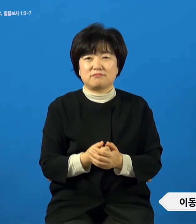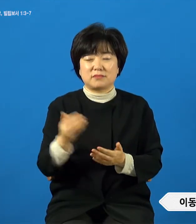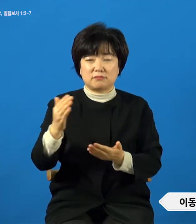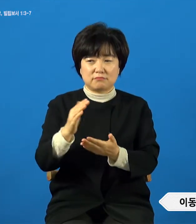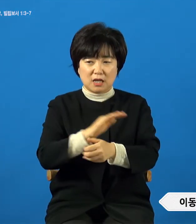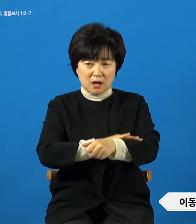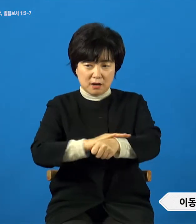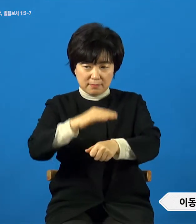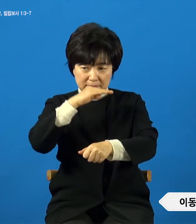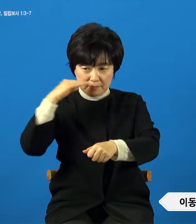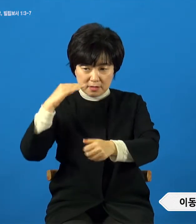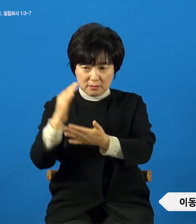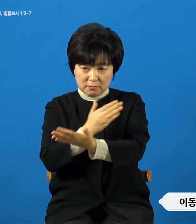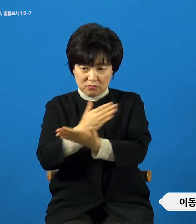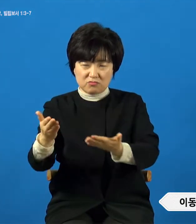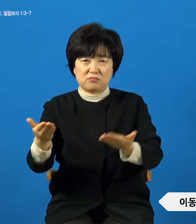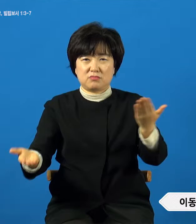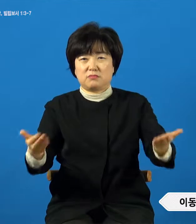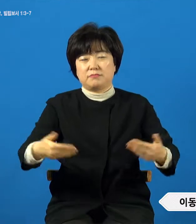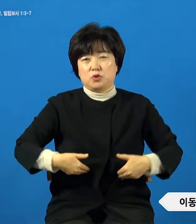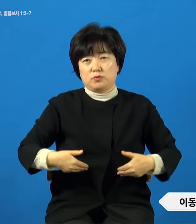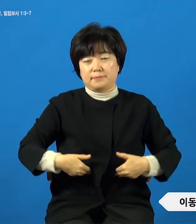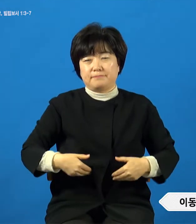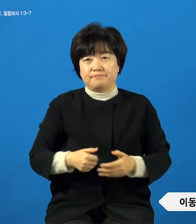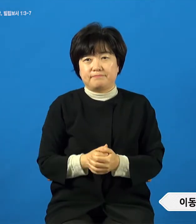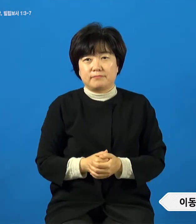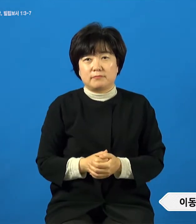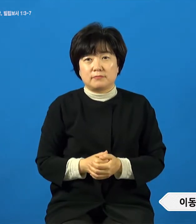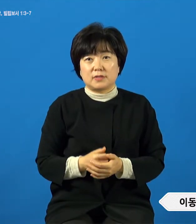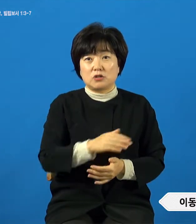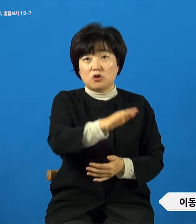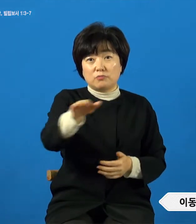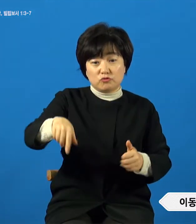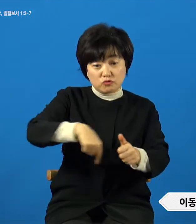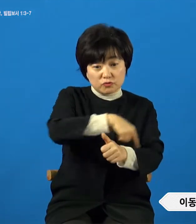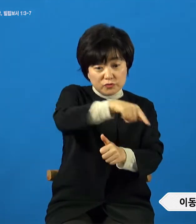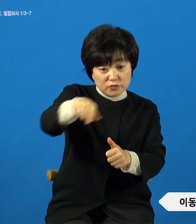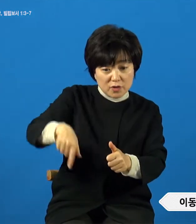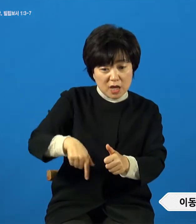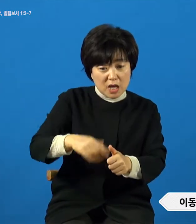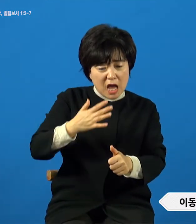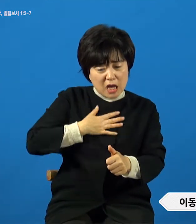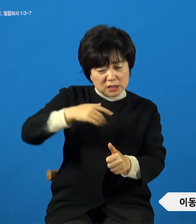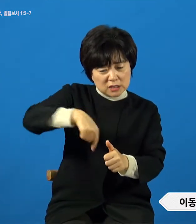돼요. 네. 우리 주변에 아직도 상황은